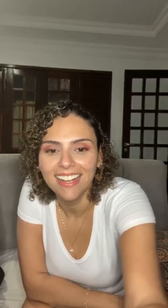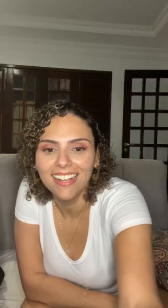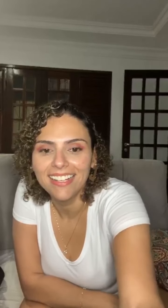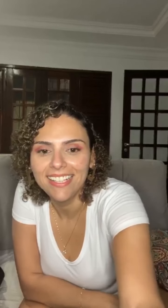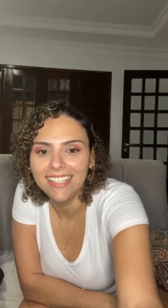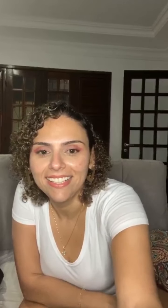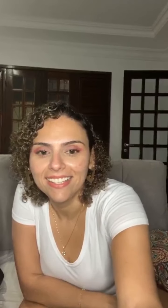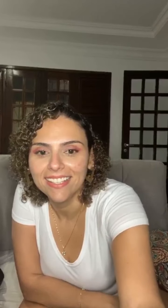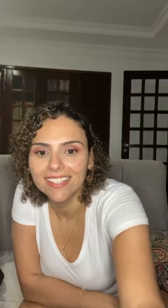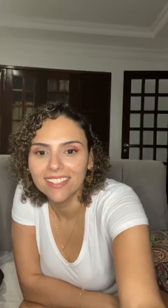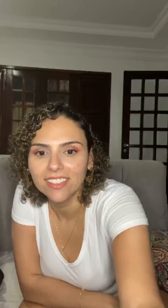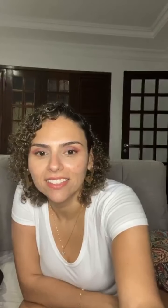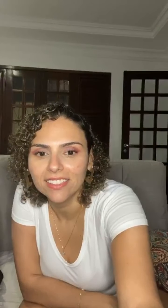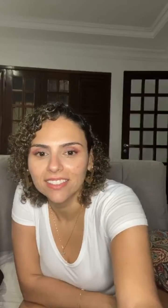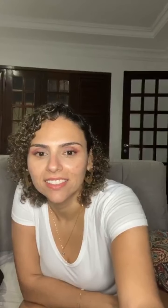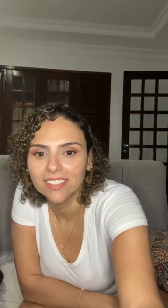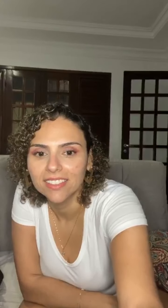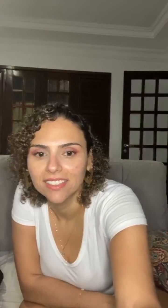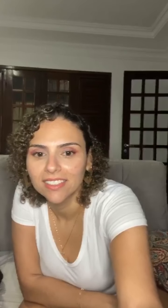Ai. Olha aqui.